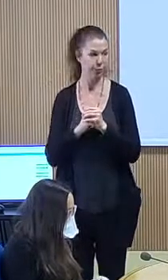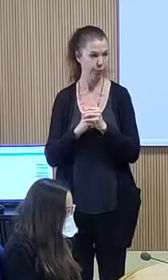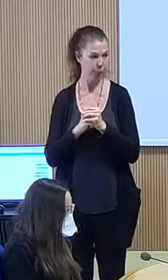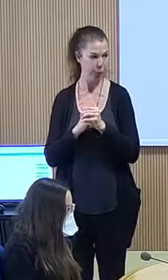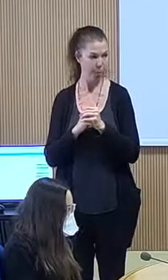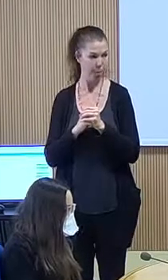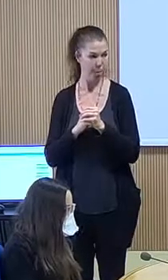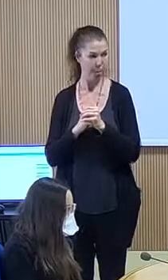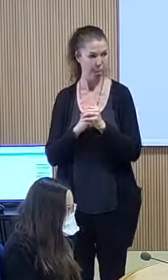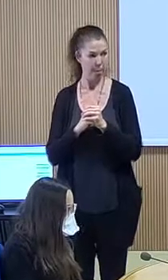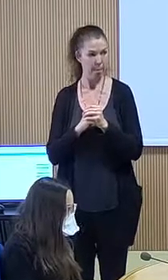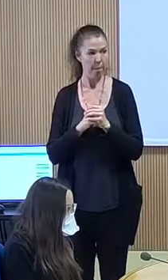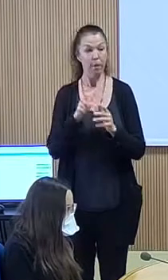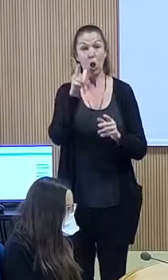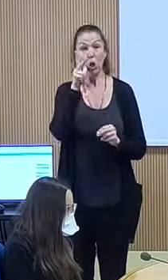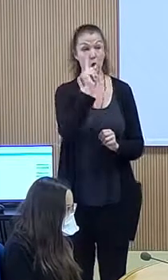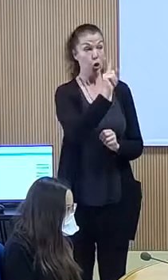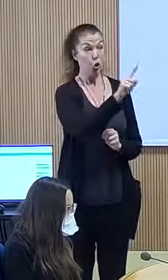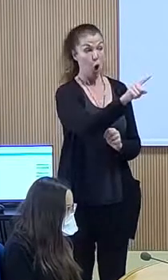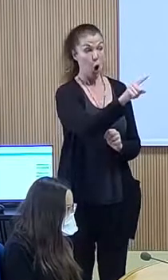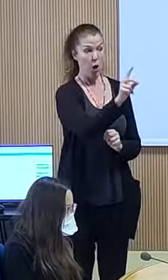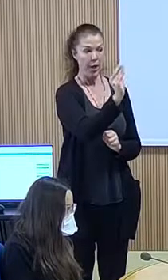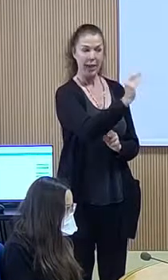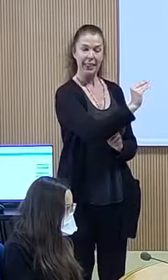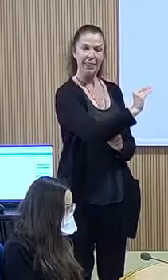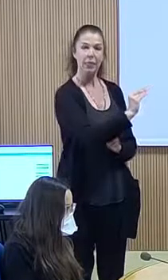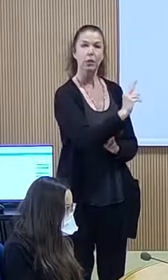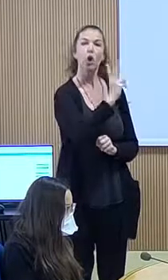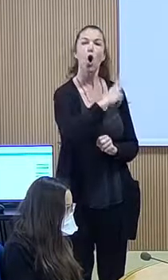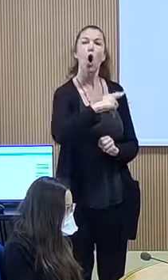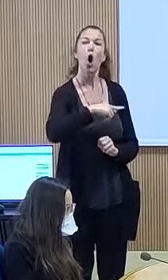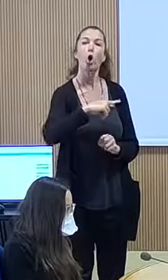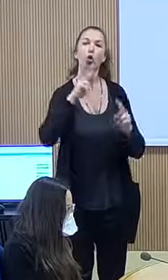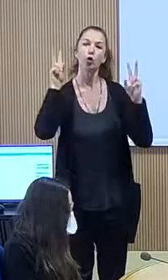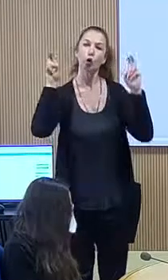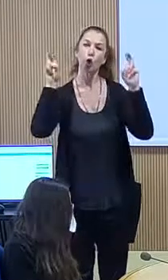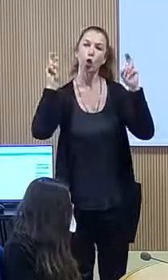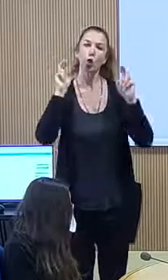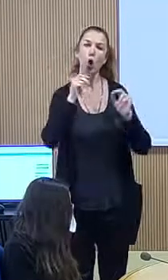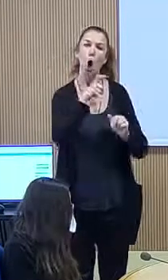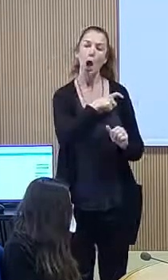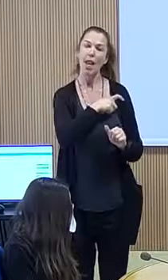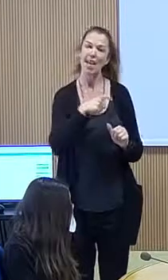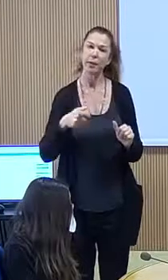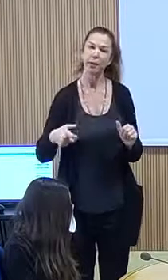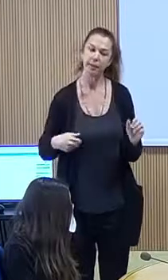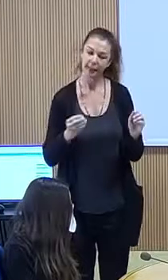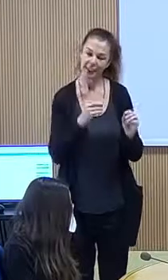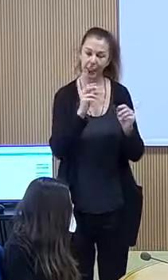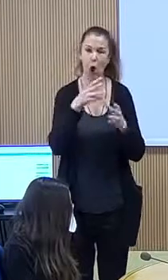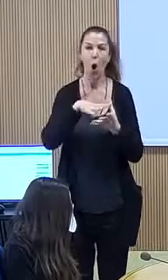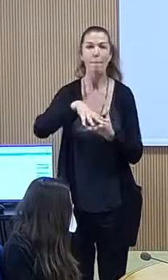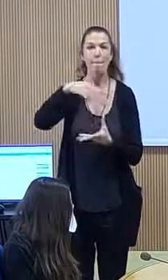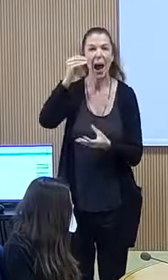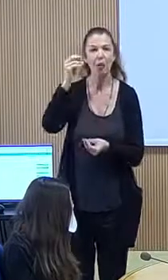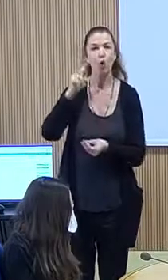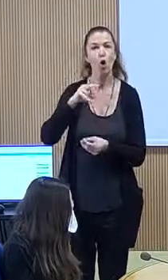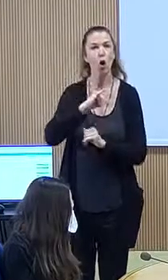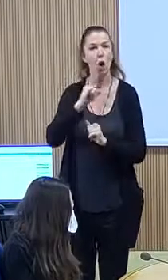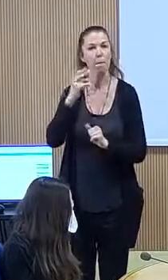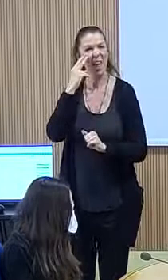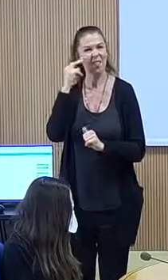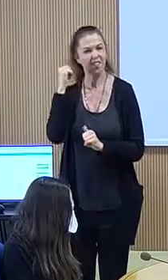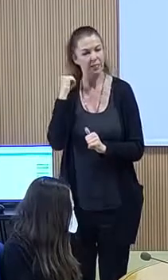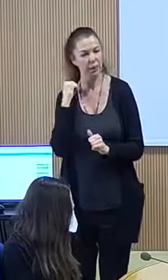allora i controlli di pasqua sindaco controlli più stringenti controlli ma hai mai visti prima qualche dettaglio in più